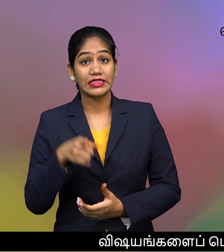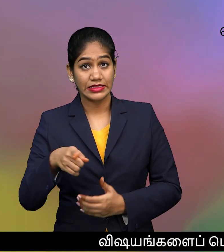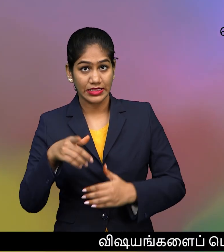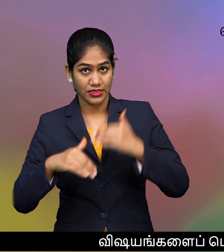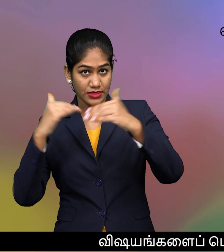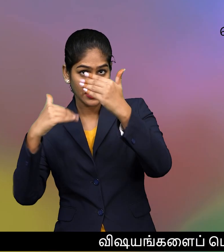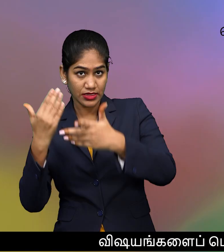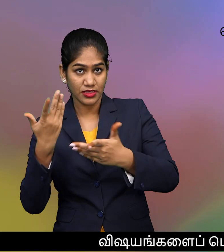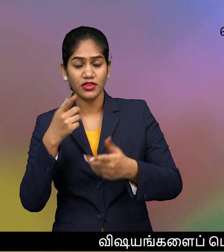தேவை.